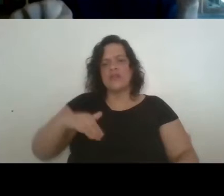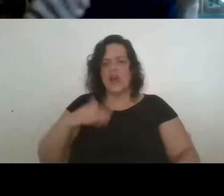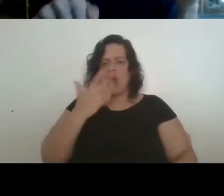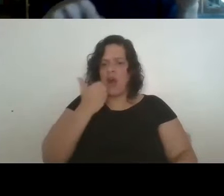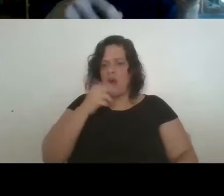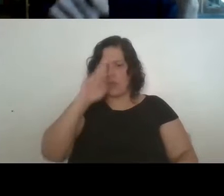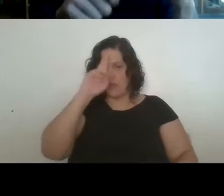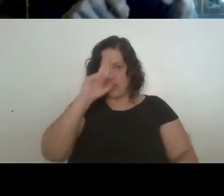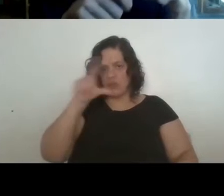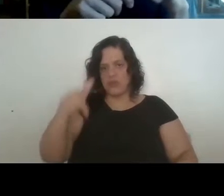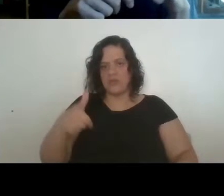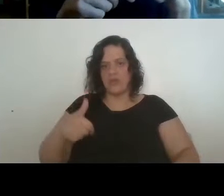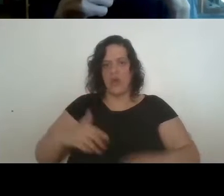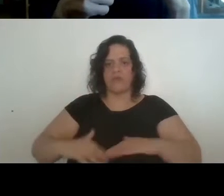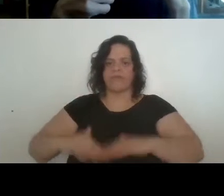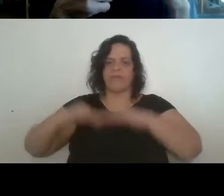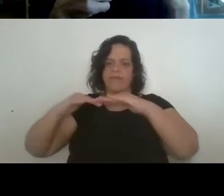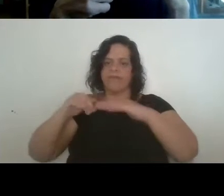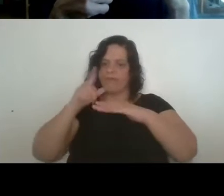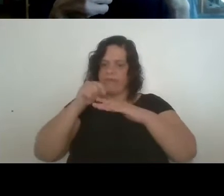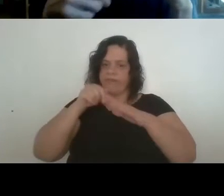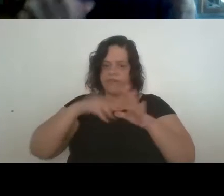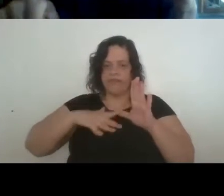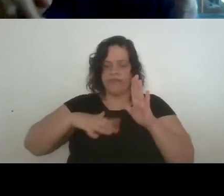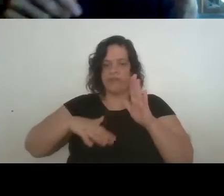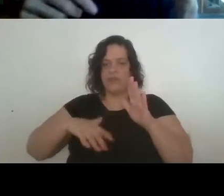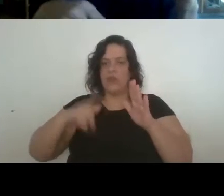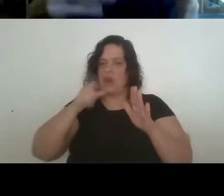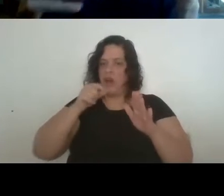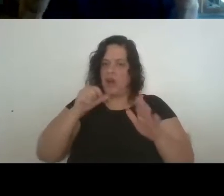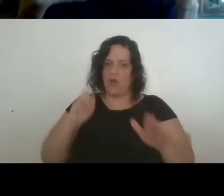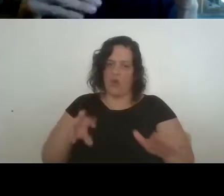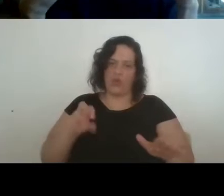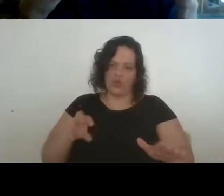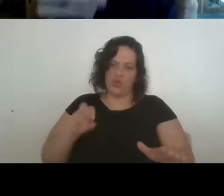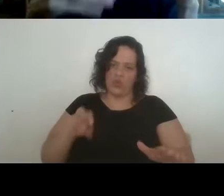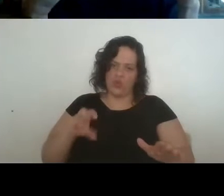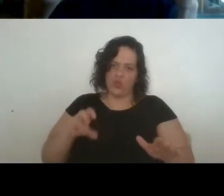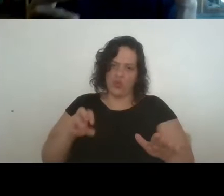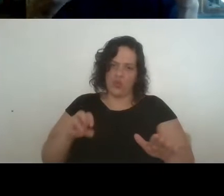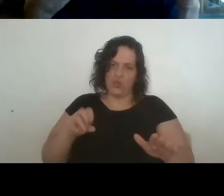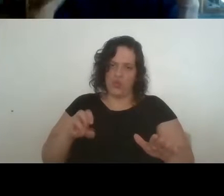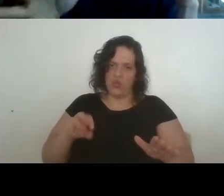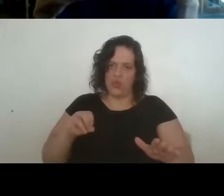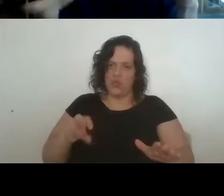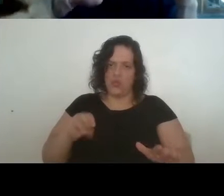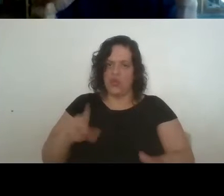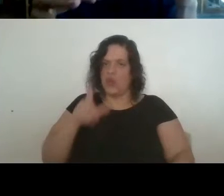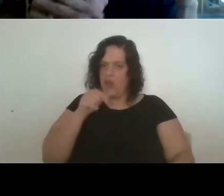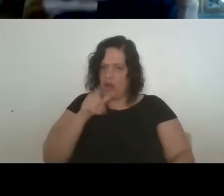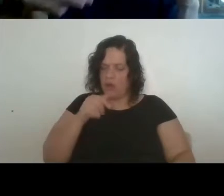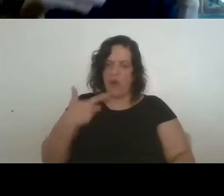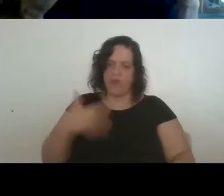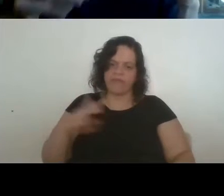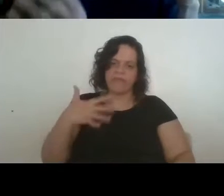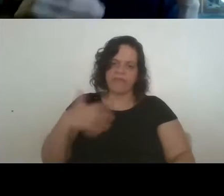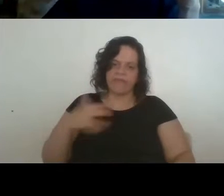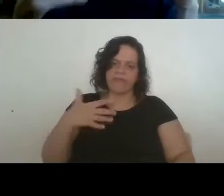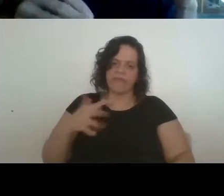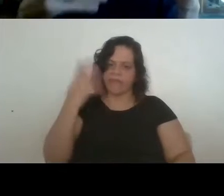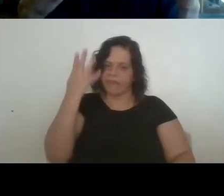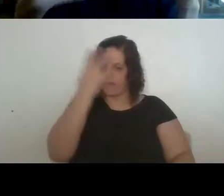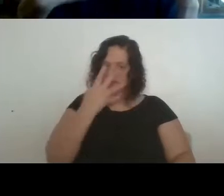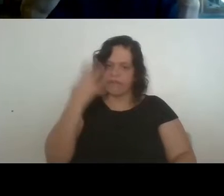buraco com água, tem que deixar uma mangueira ligada por lá e deixa correndo e saturando por 4 horas. Por que que